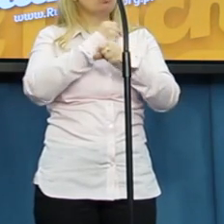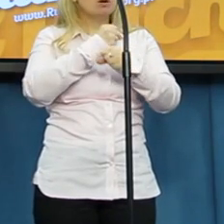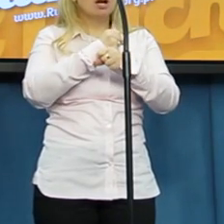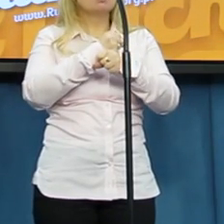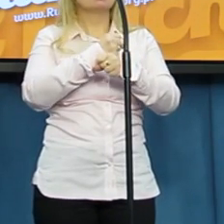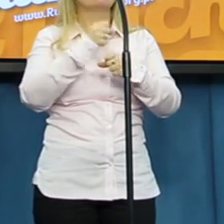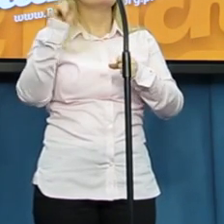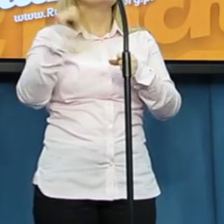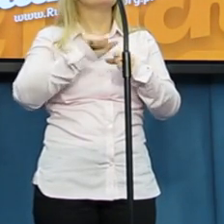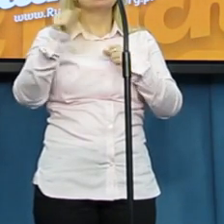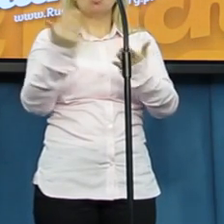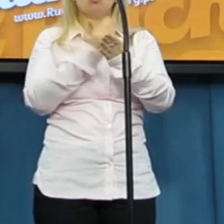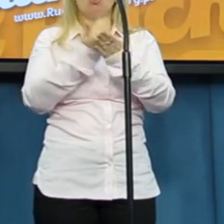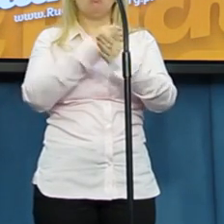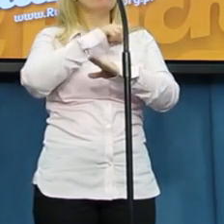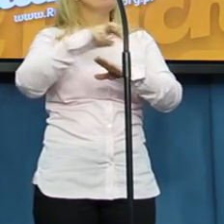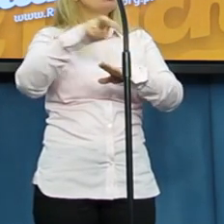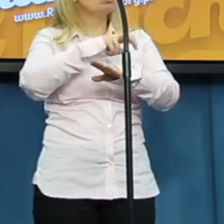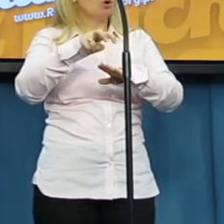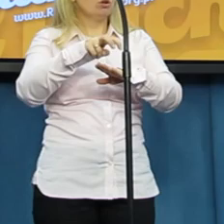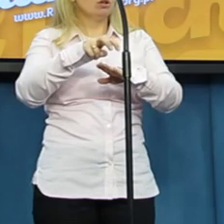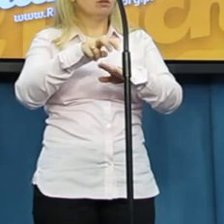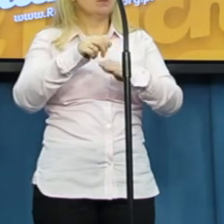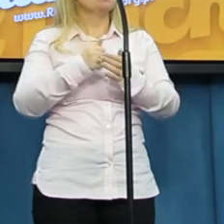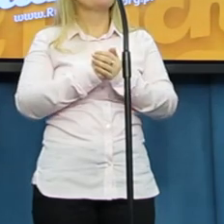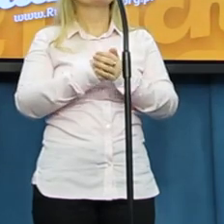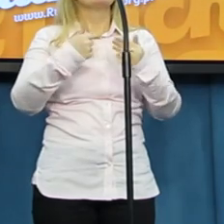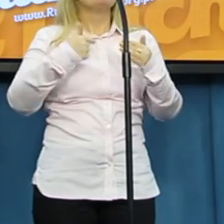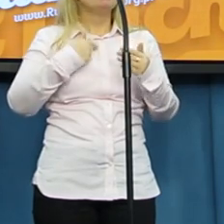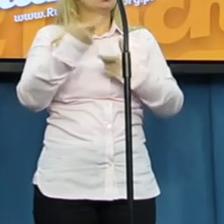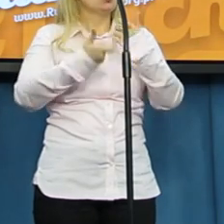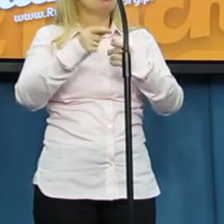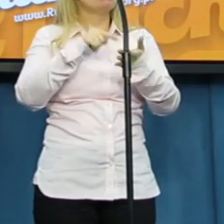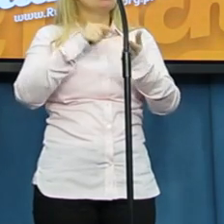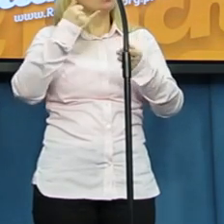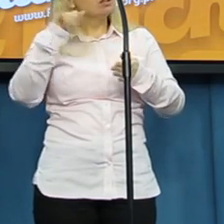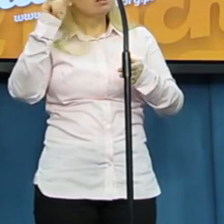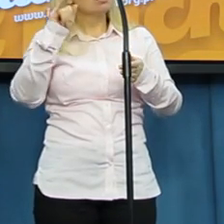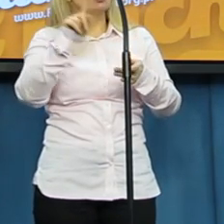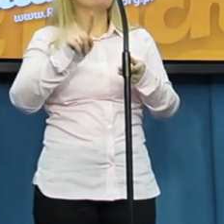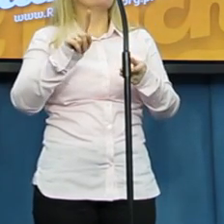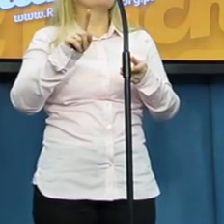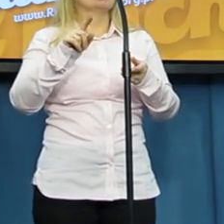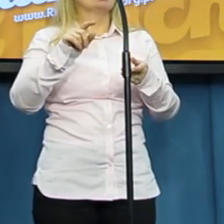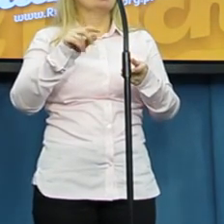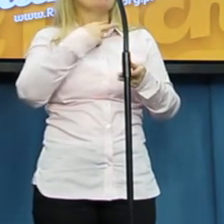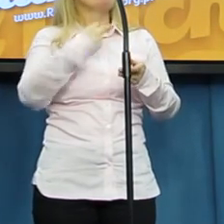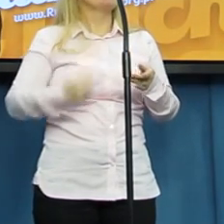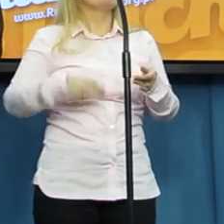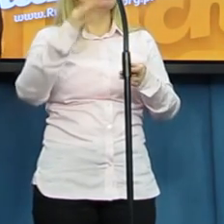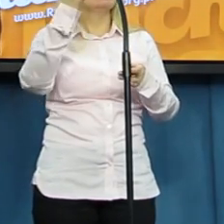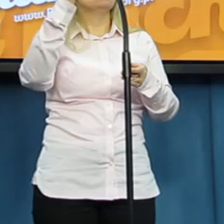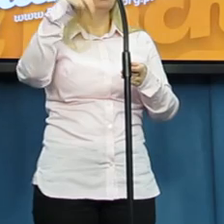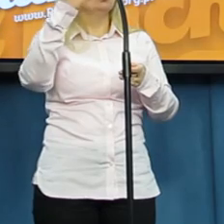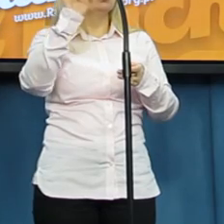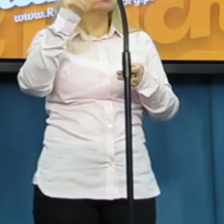próby, stworzenia jakiegoś nowego projektu. Że my do tego projektu dochodzimy inaczej niż się nauczyliśmy od Donalda Tuska. Tak, że się zabiera Rosatiego, zabiera się